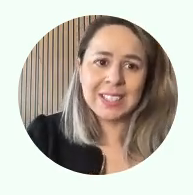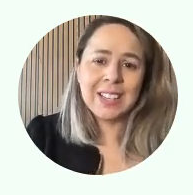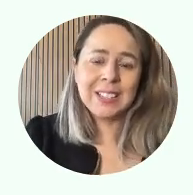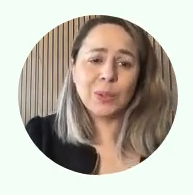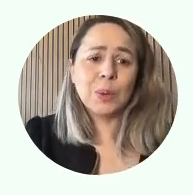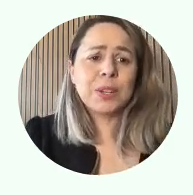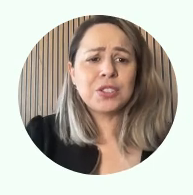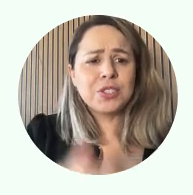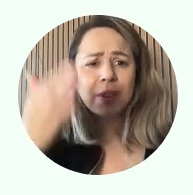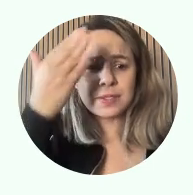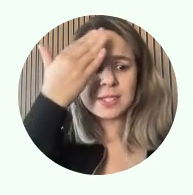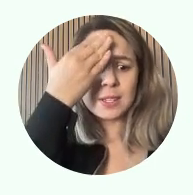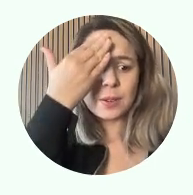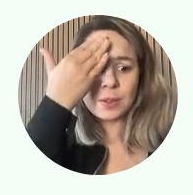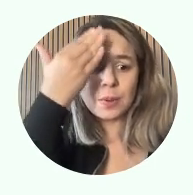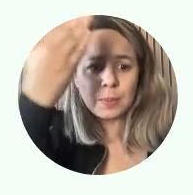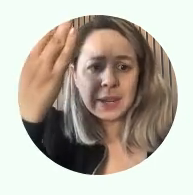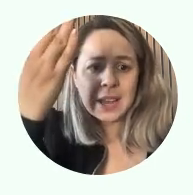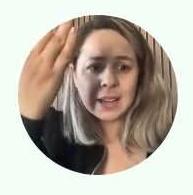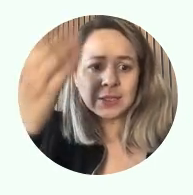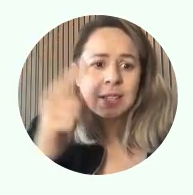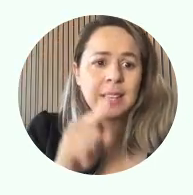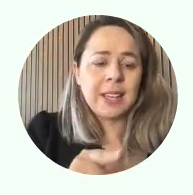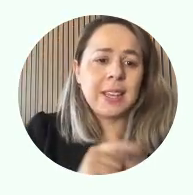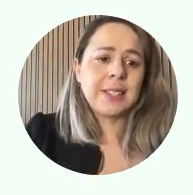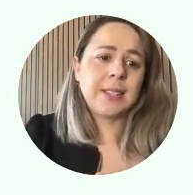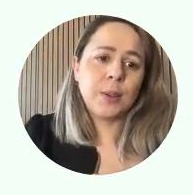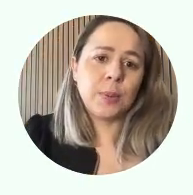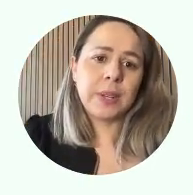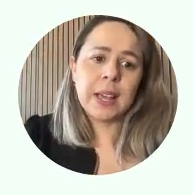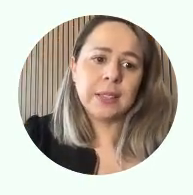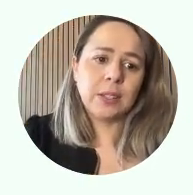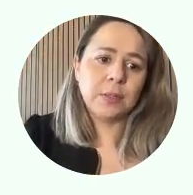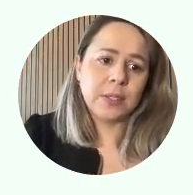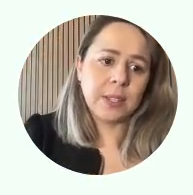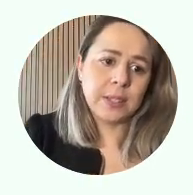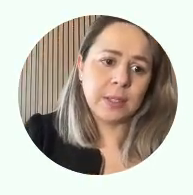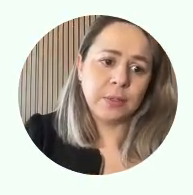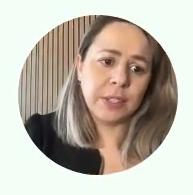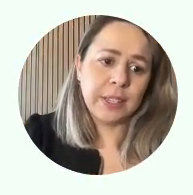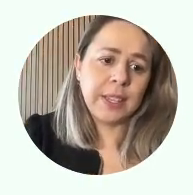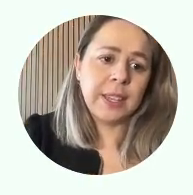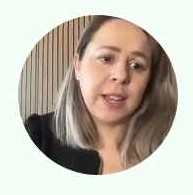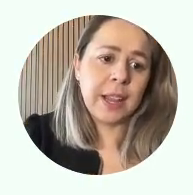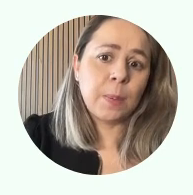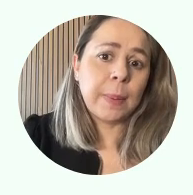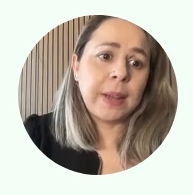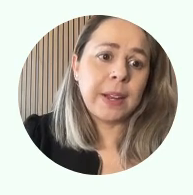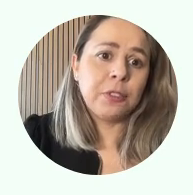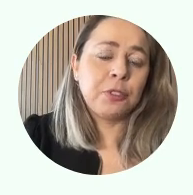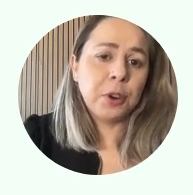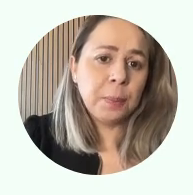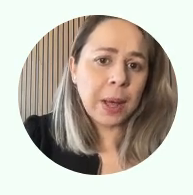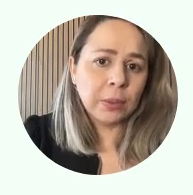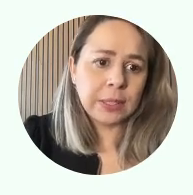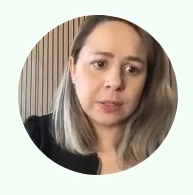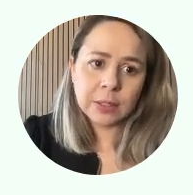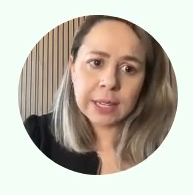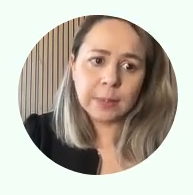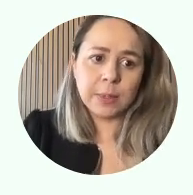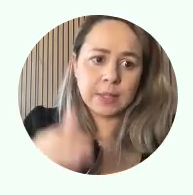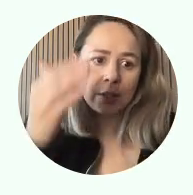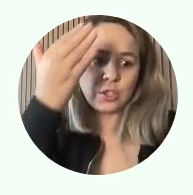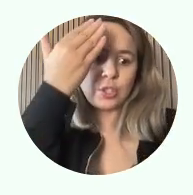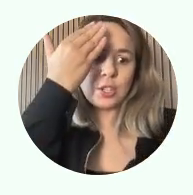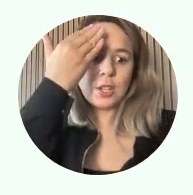agradece. Então, como que a gente vai fazer? Ó? Obrigado. Esse obrigado que vocês estão vendo aqui, ele é uma maneira formal dentro